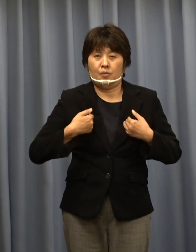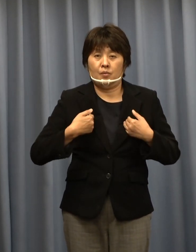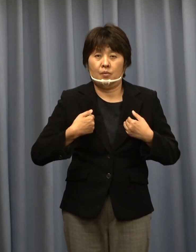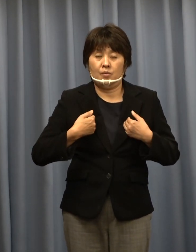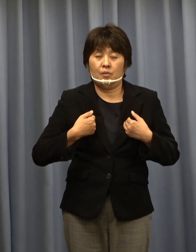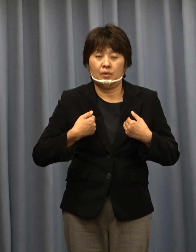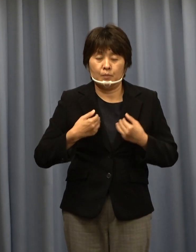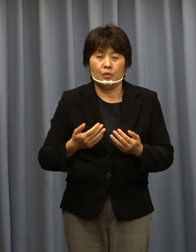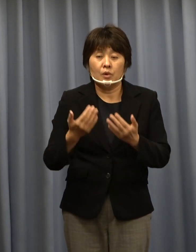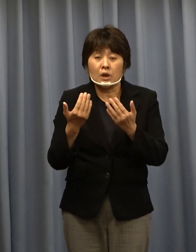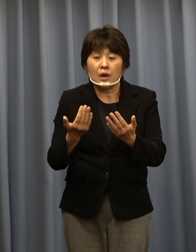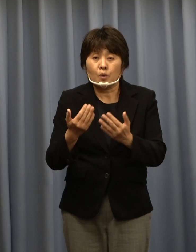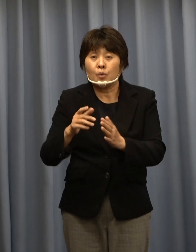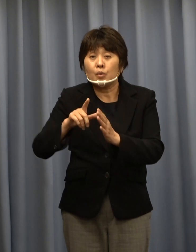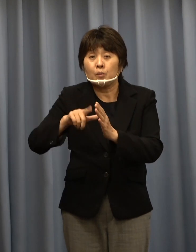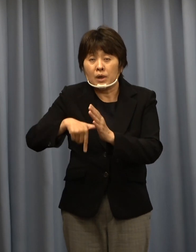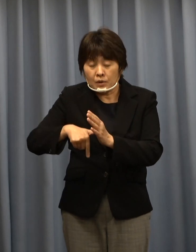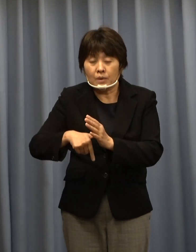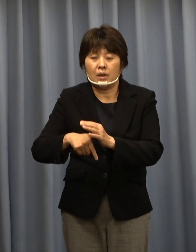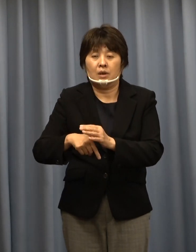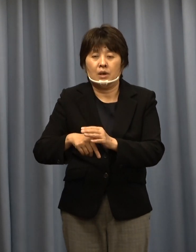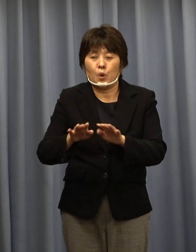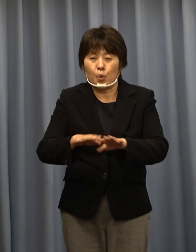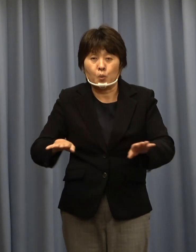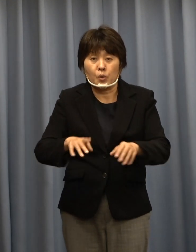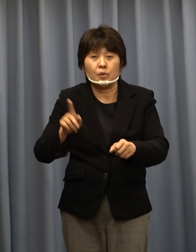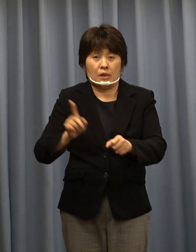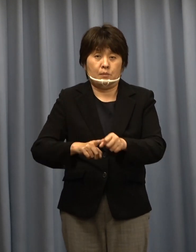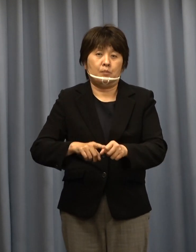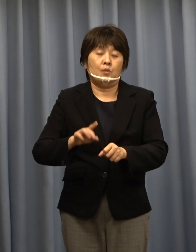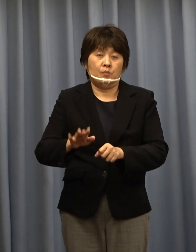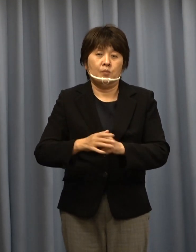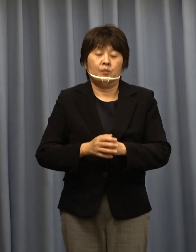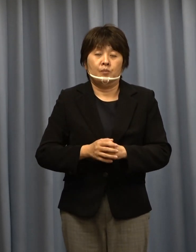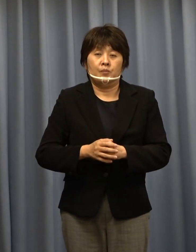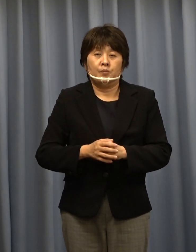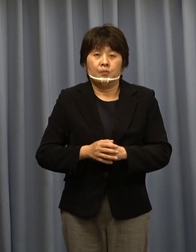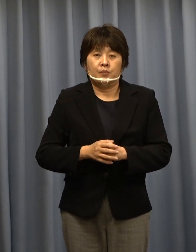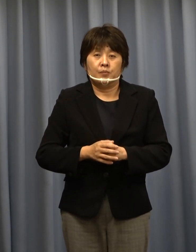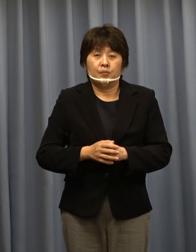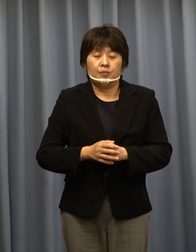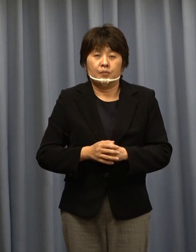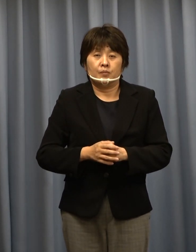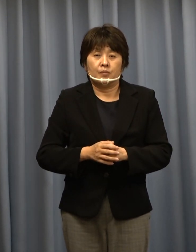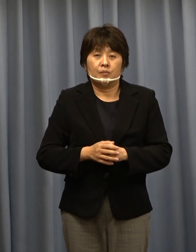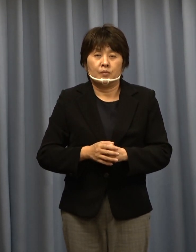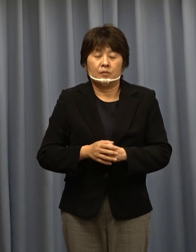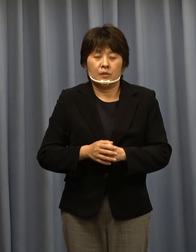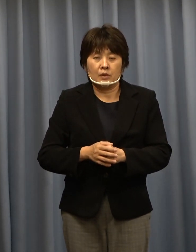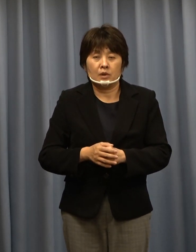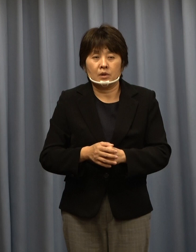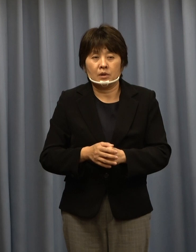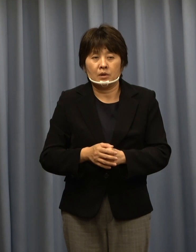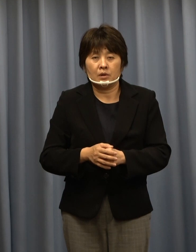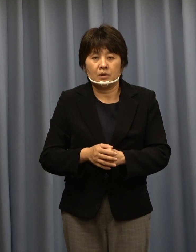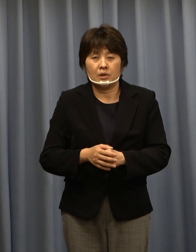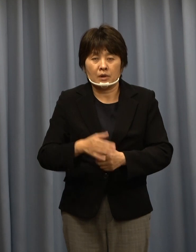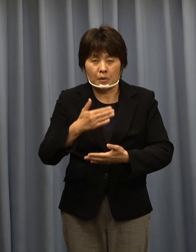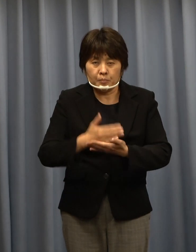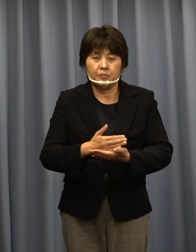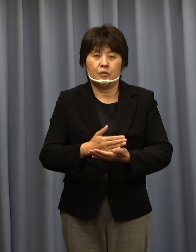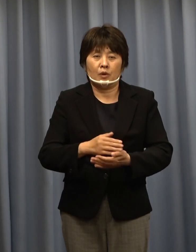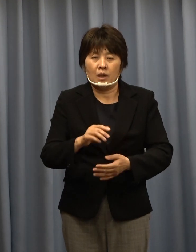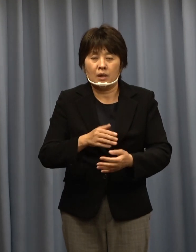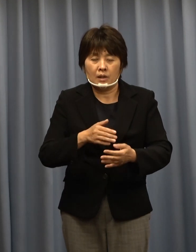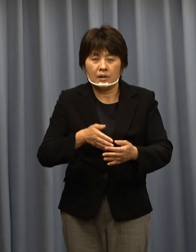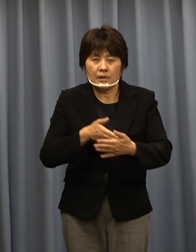ら学校というものに対しては子どもたちのためということで、それを制限をする、子どもたちの教